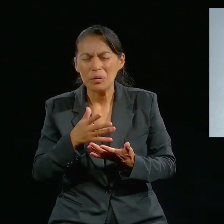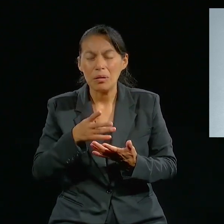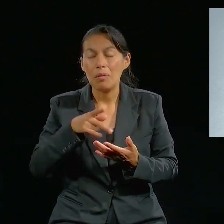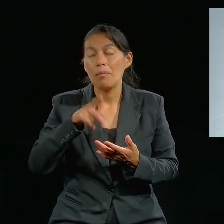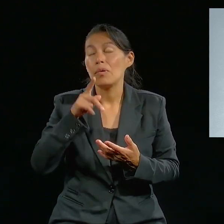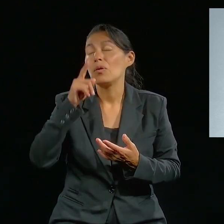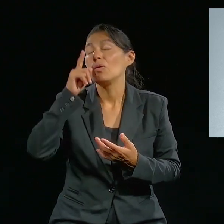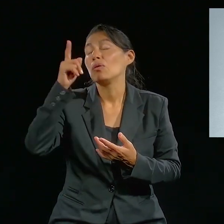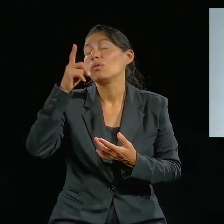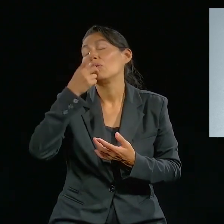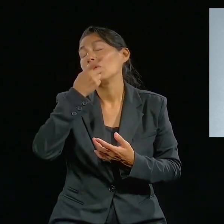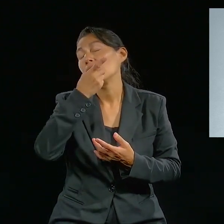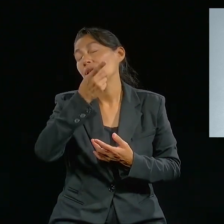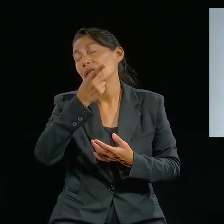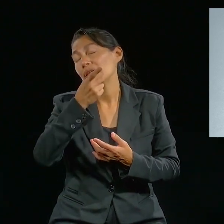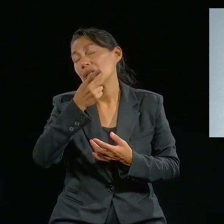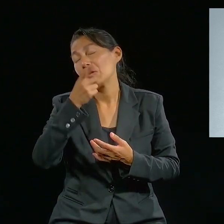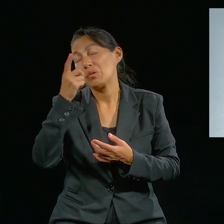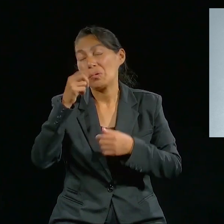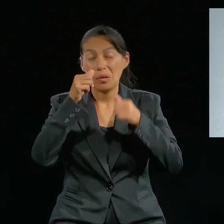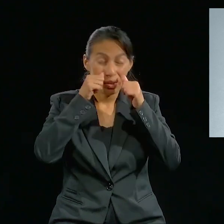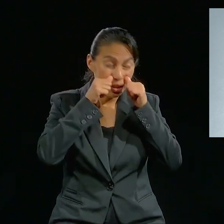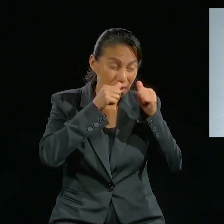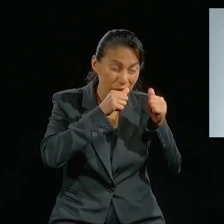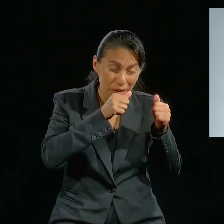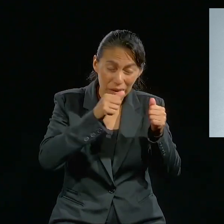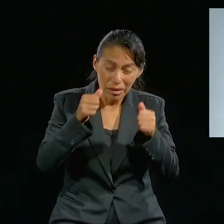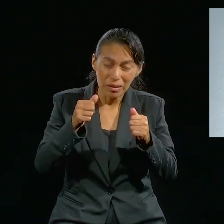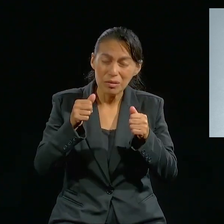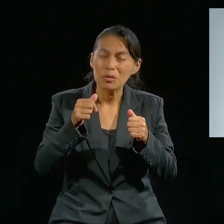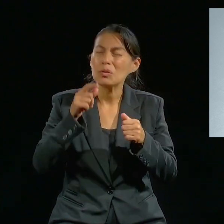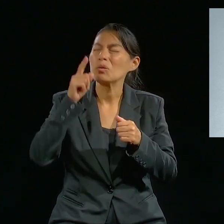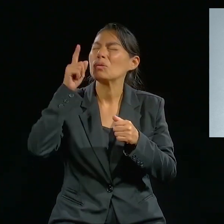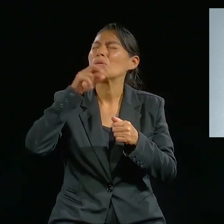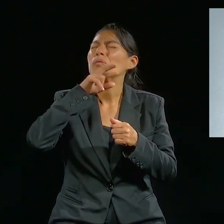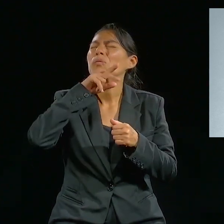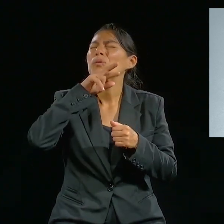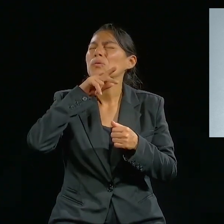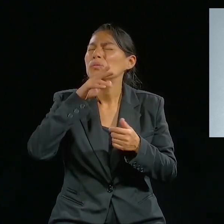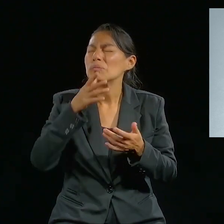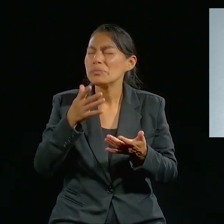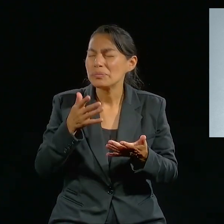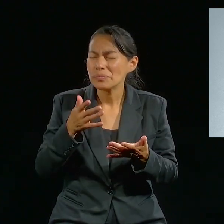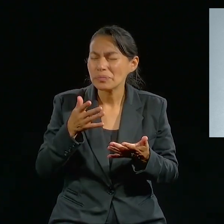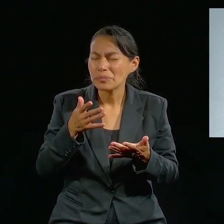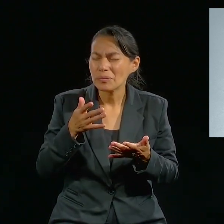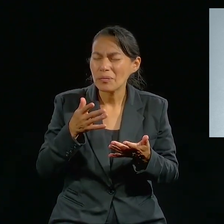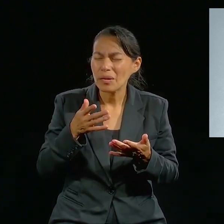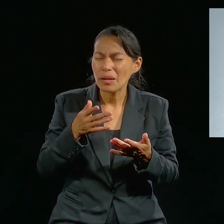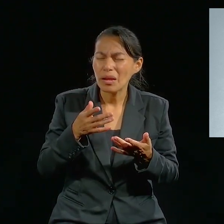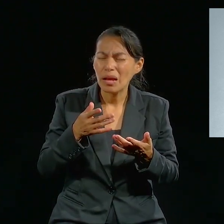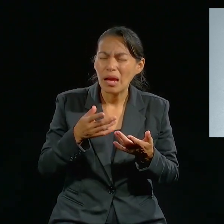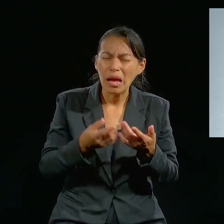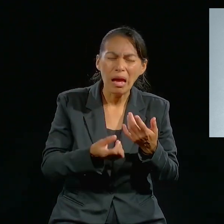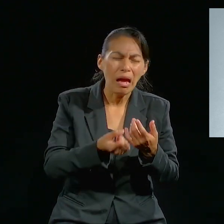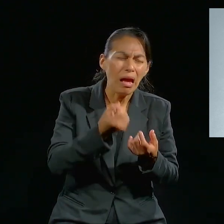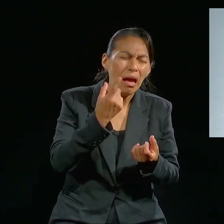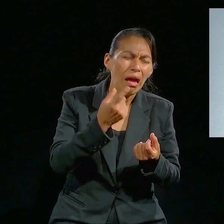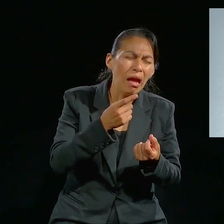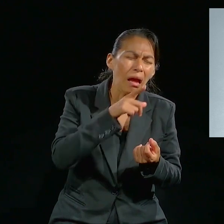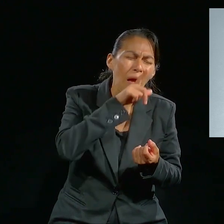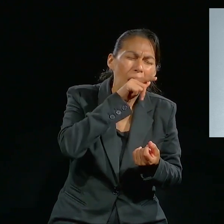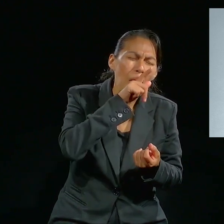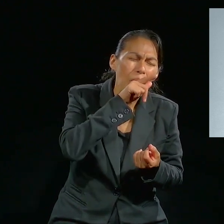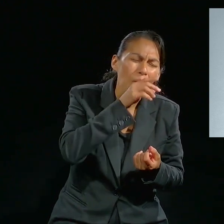dicho que estás al pendiente señor de todos tú te preocupas por lo que va a comer un